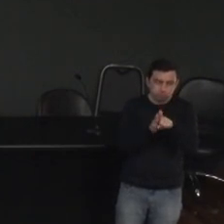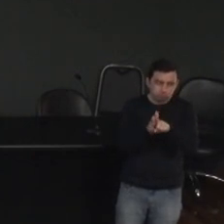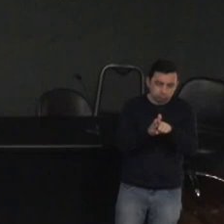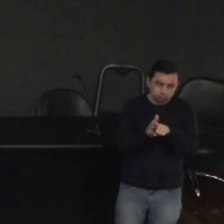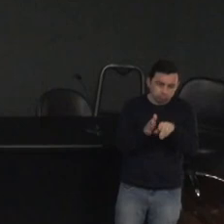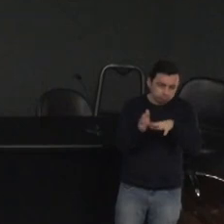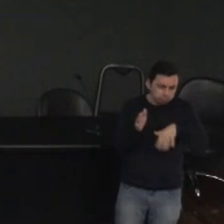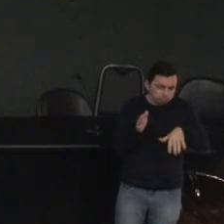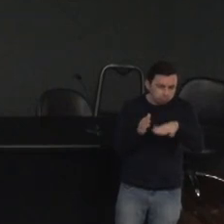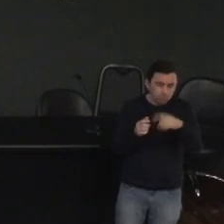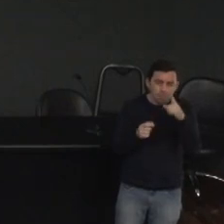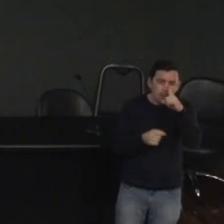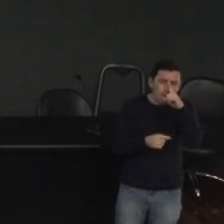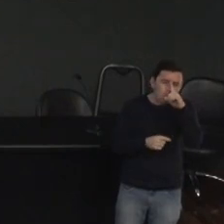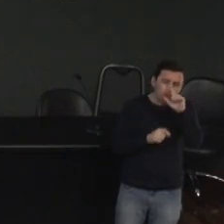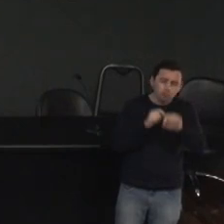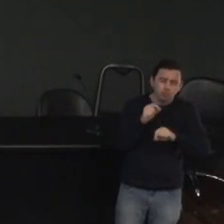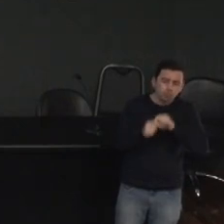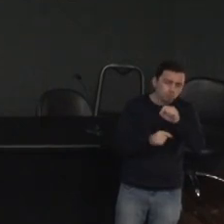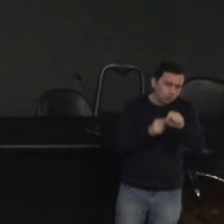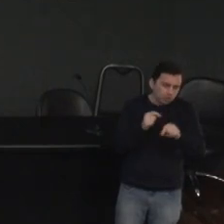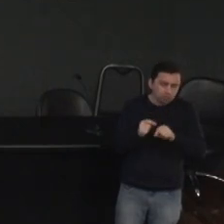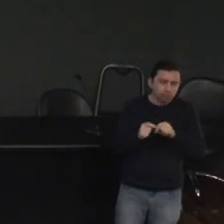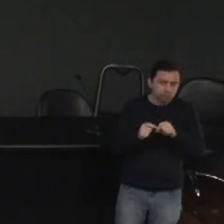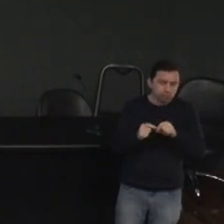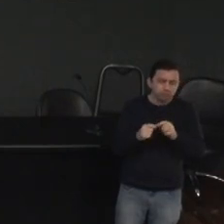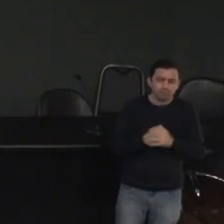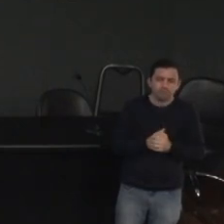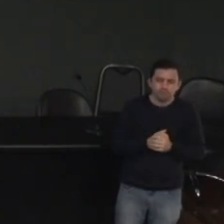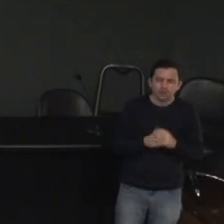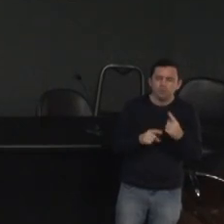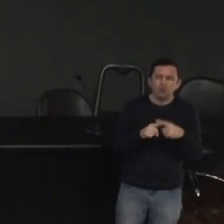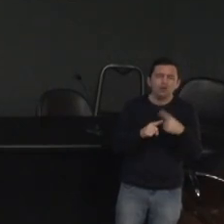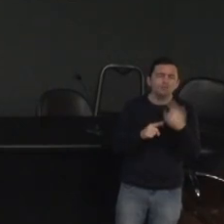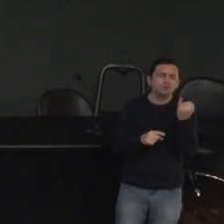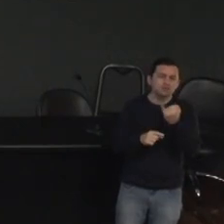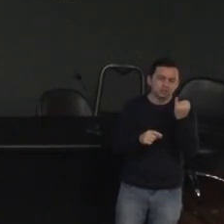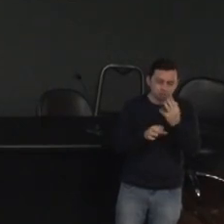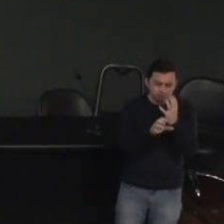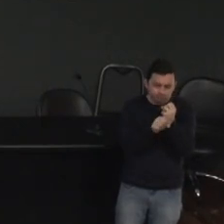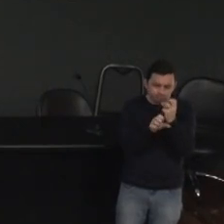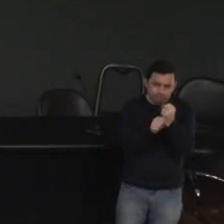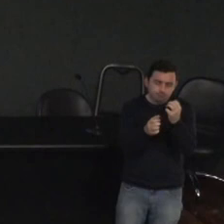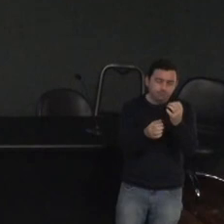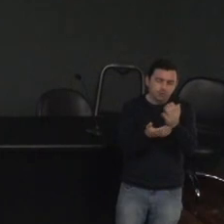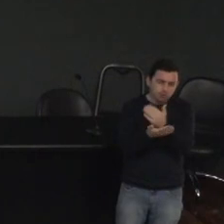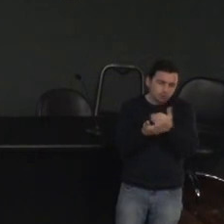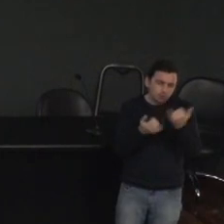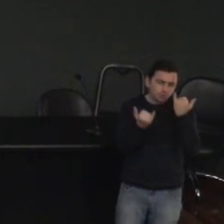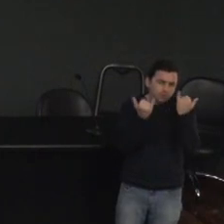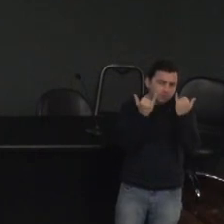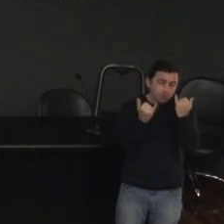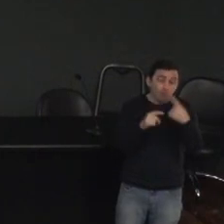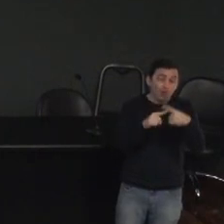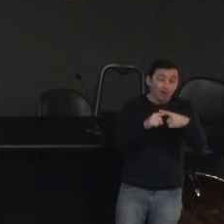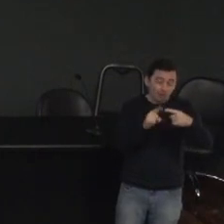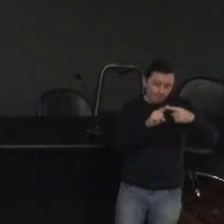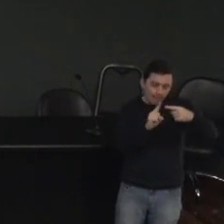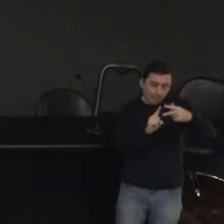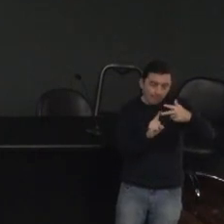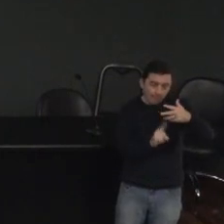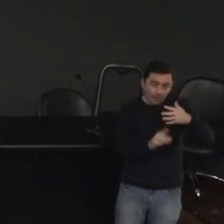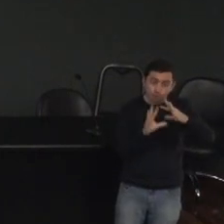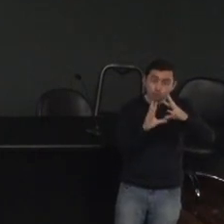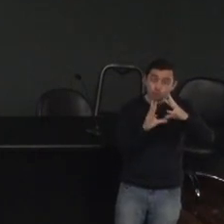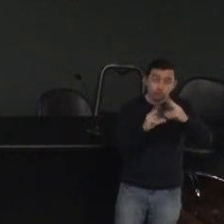analisado quais são os riscos da instituição E por que isso porque o inventário de dados me traz todos os processos todos os ativos